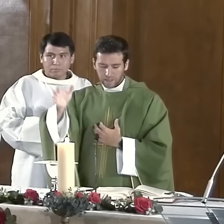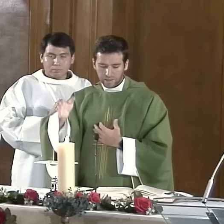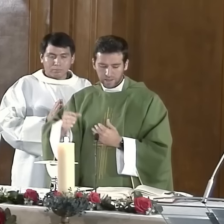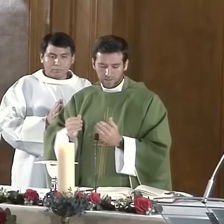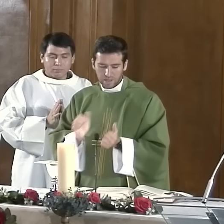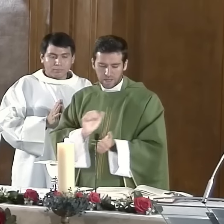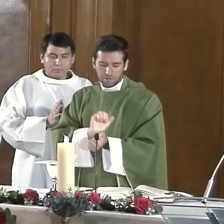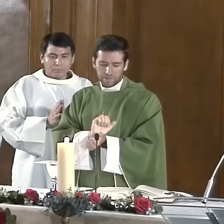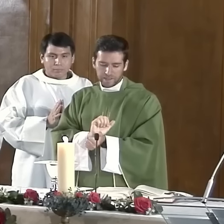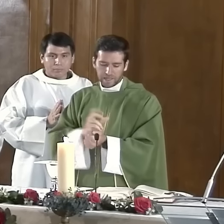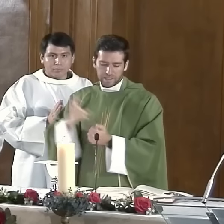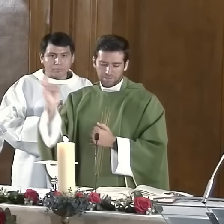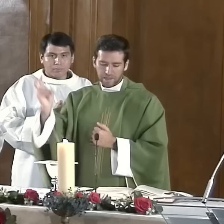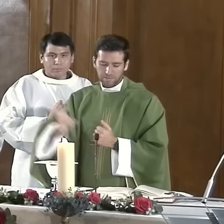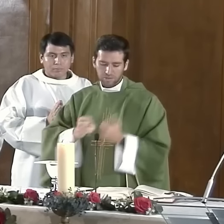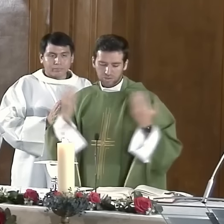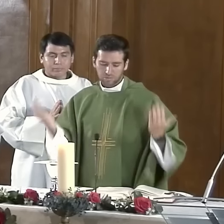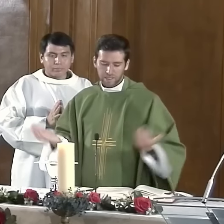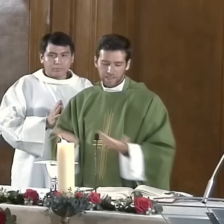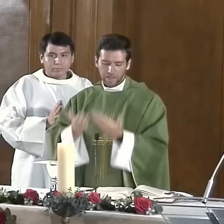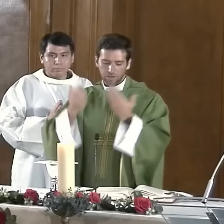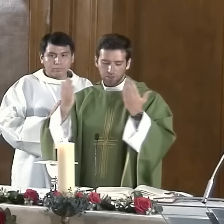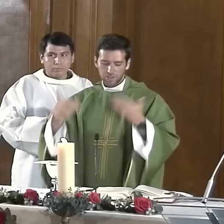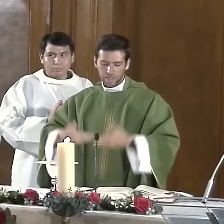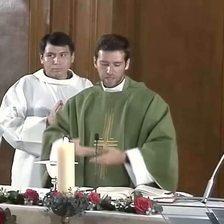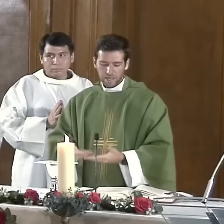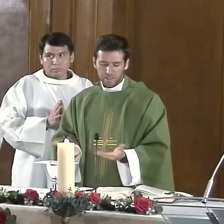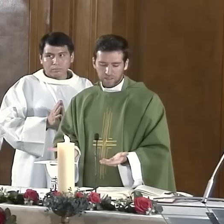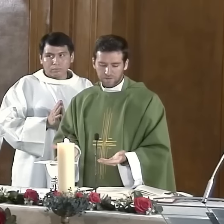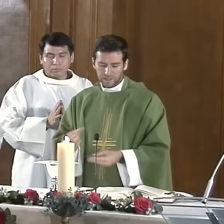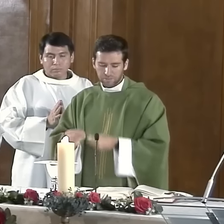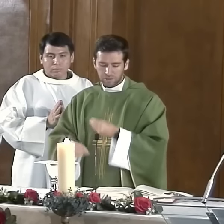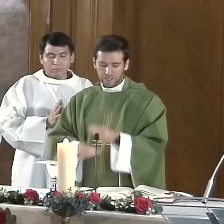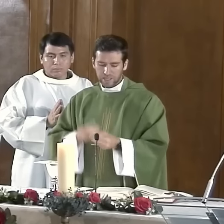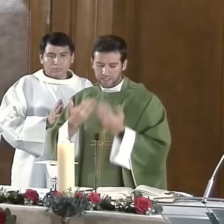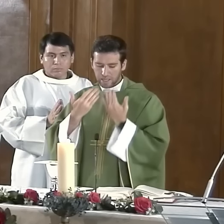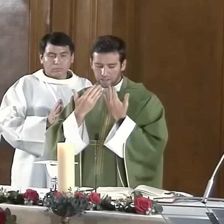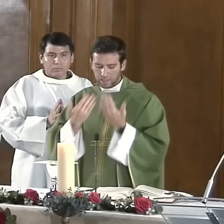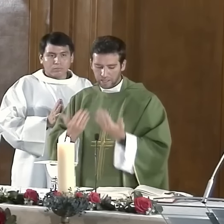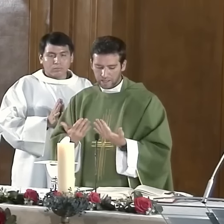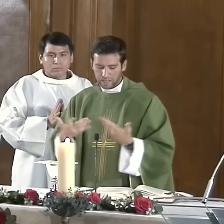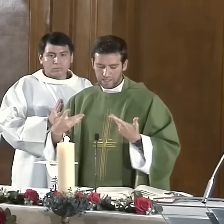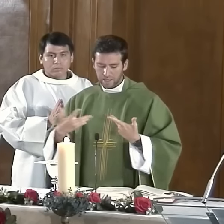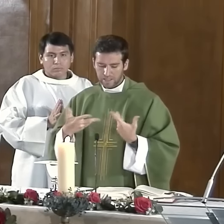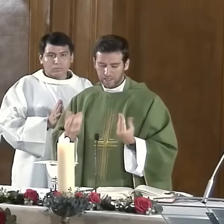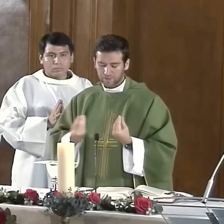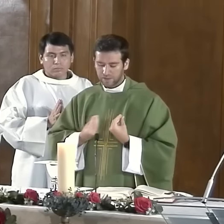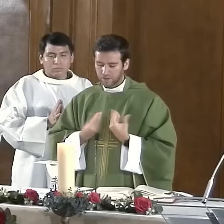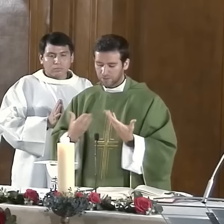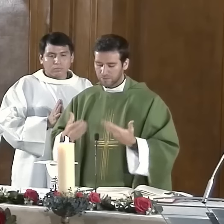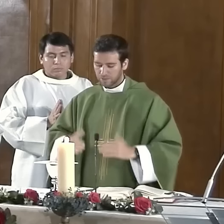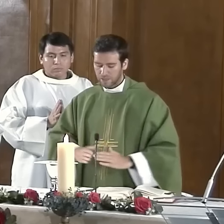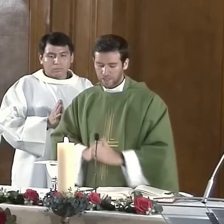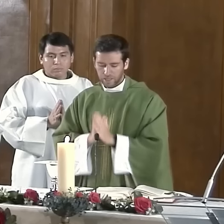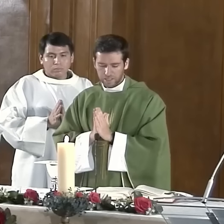cielo, mientras esperamos su venida gloriosa, te ofrecemos en esta acción de gracias el sacrificio vivo y